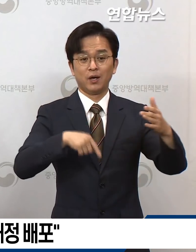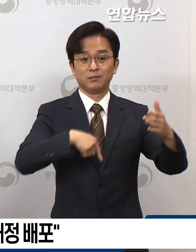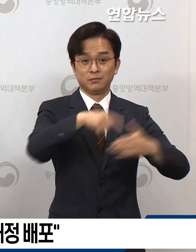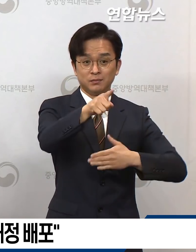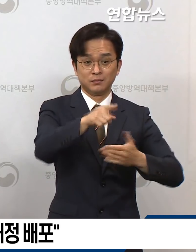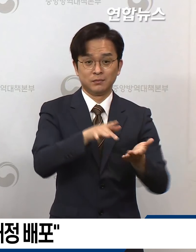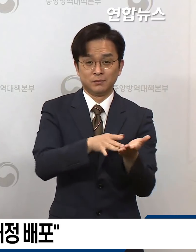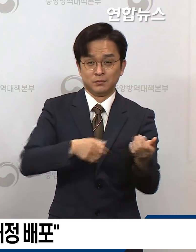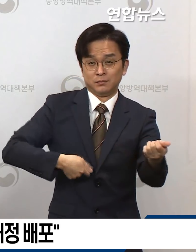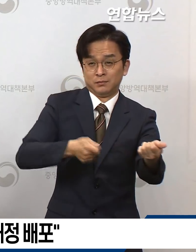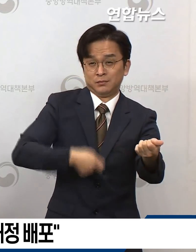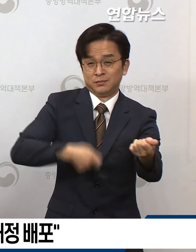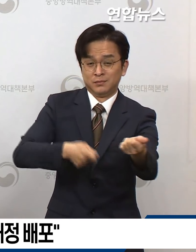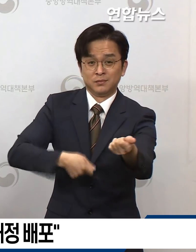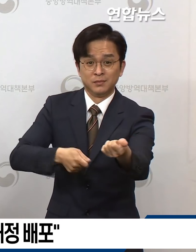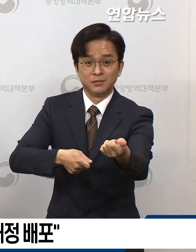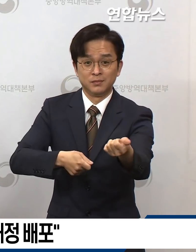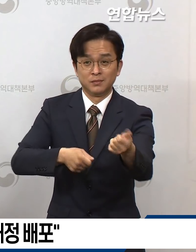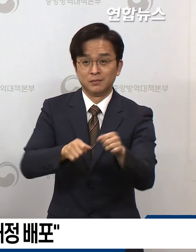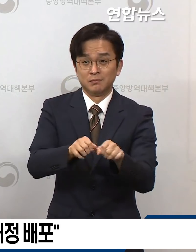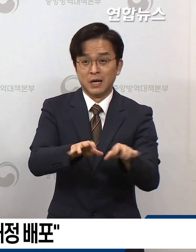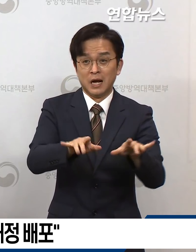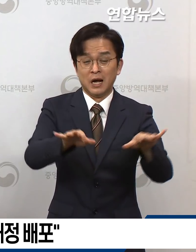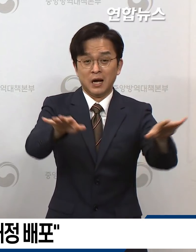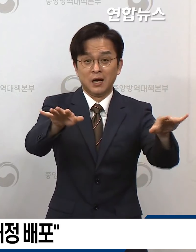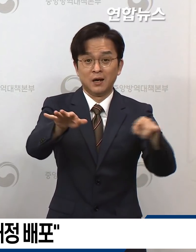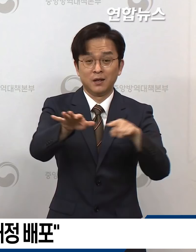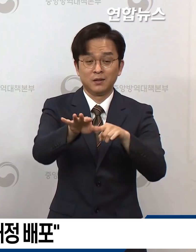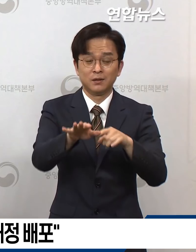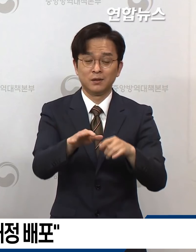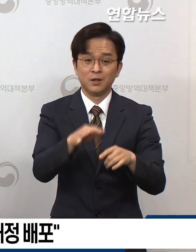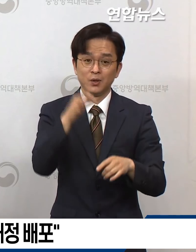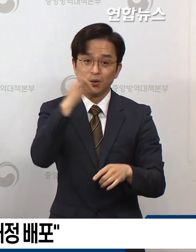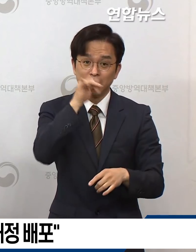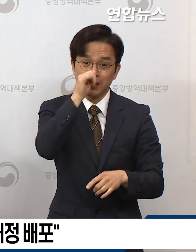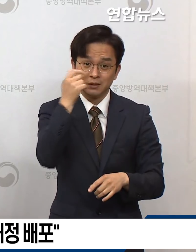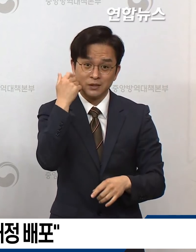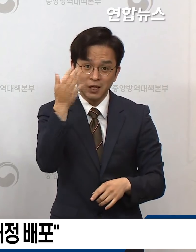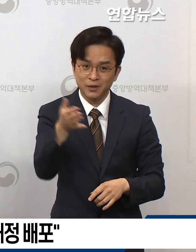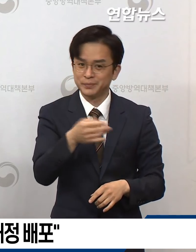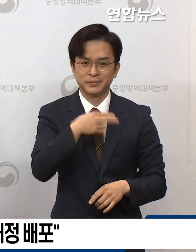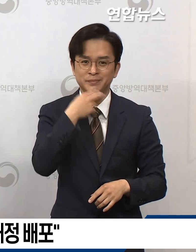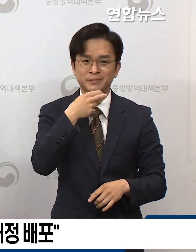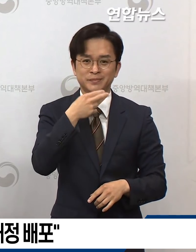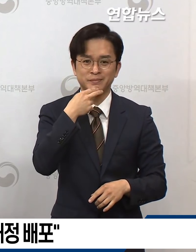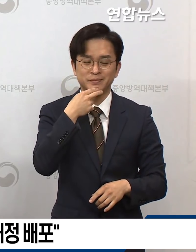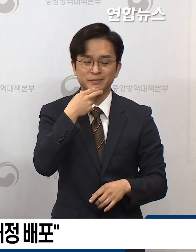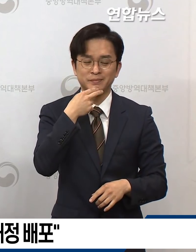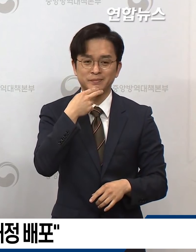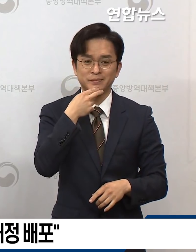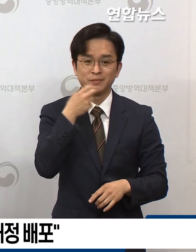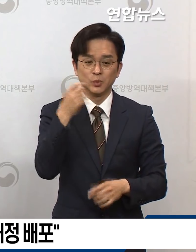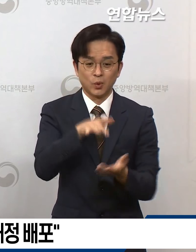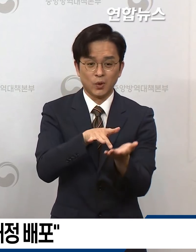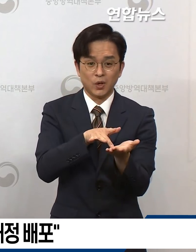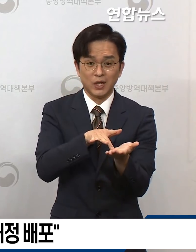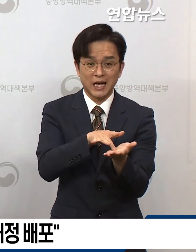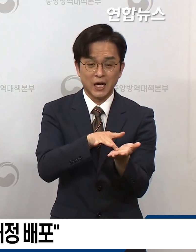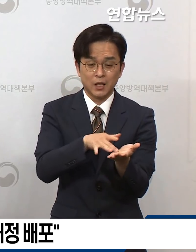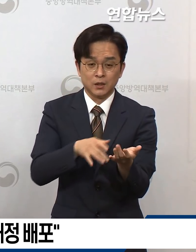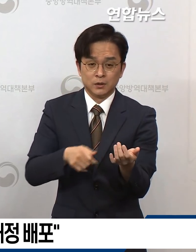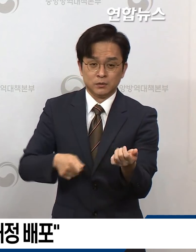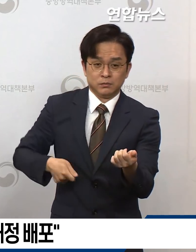살포하는 경우는 이에 대한 효과가 과학적으로 입증되지 않았고, 과다한 소독제를